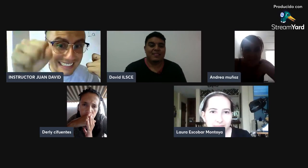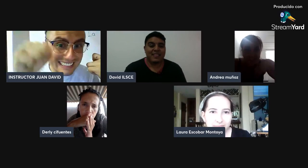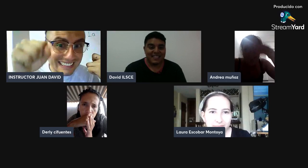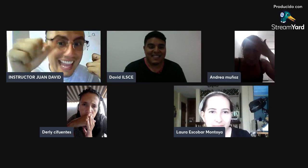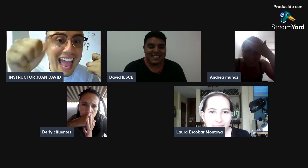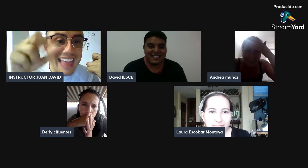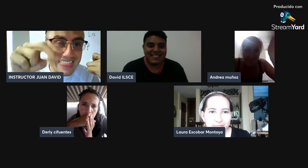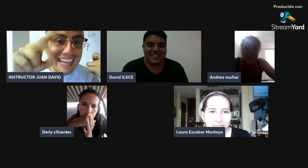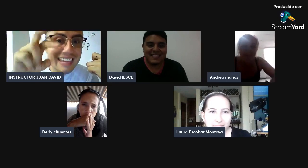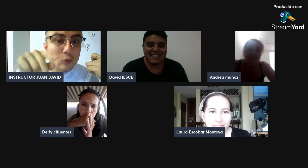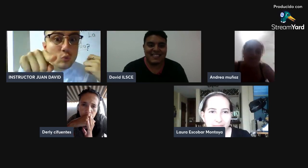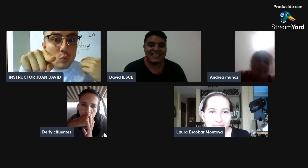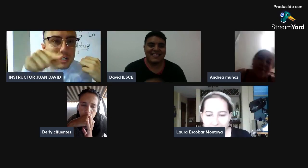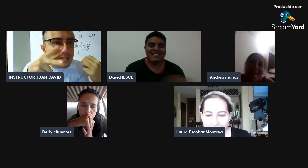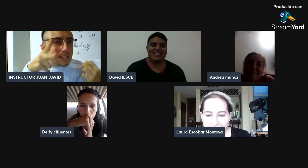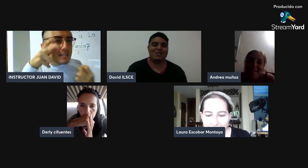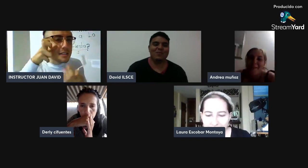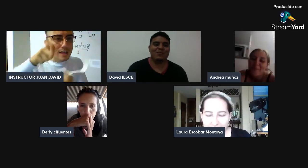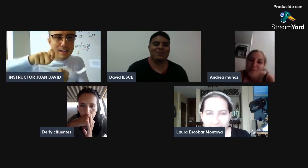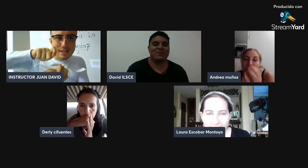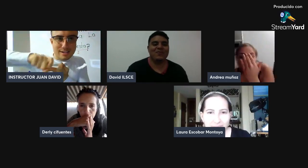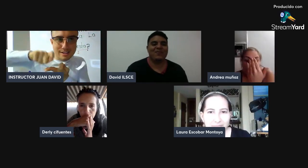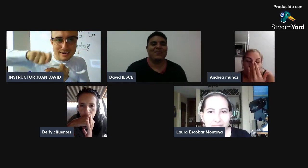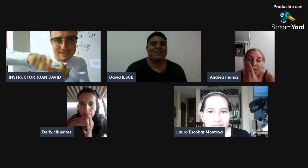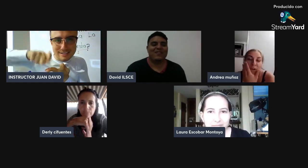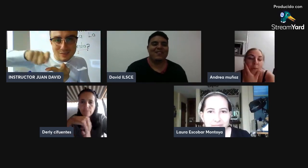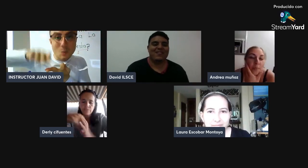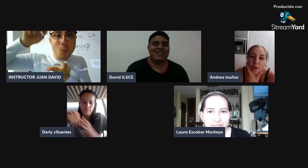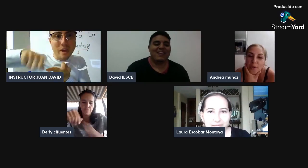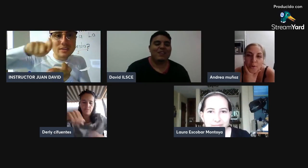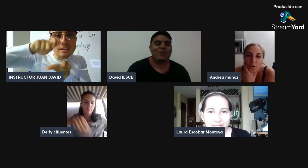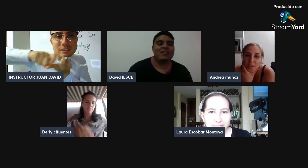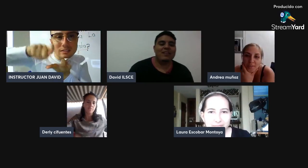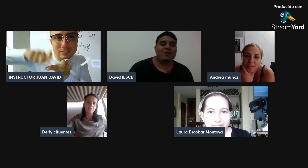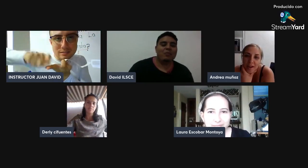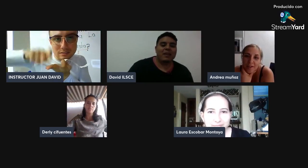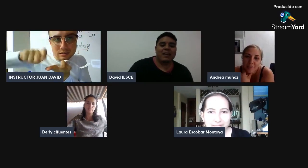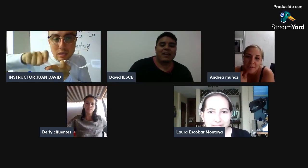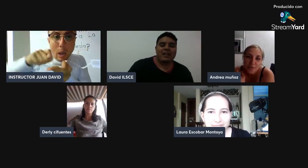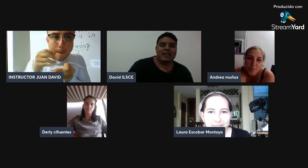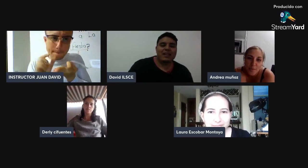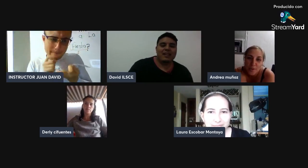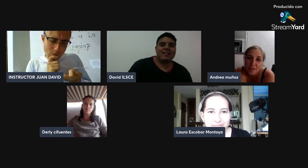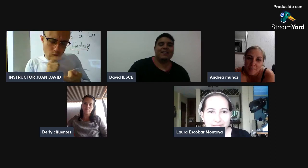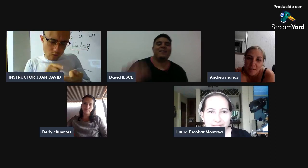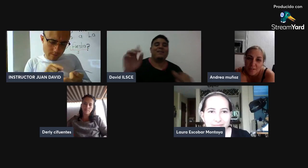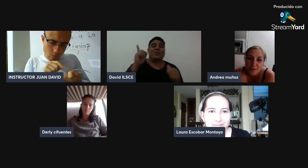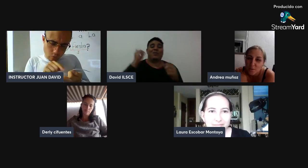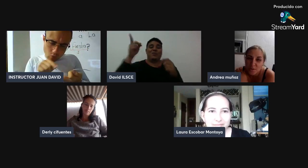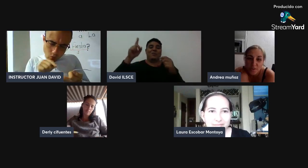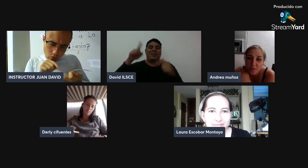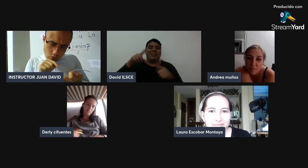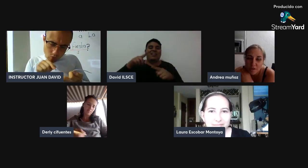es que yo castilletes no he podido conectar los equipos verse entonces no tengo muchas